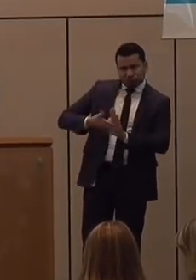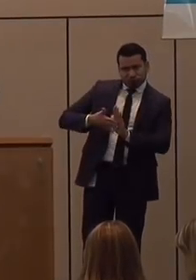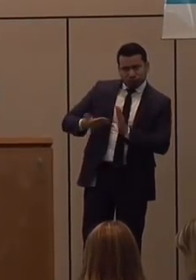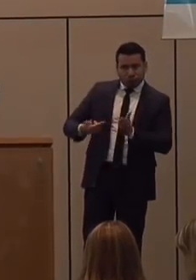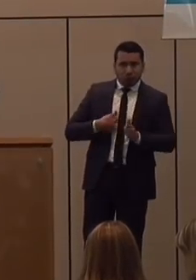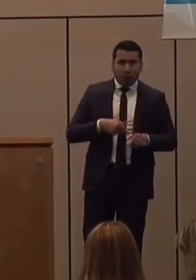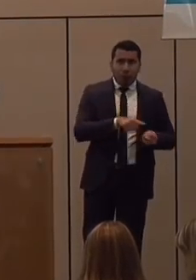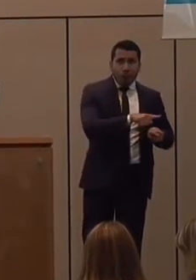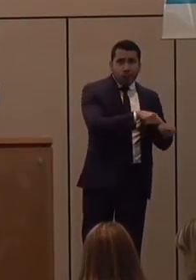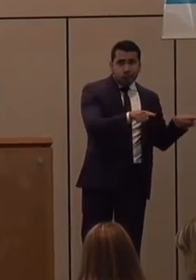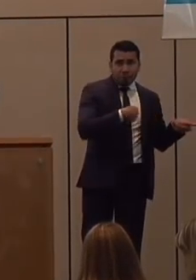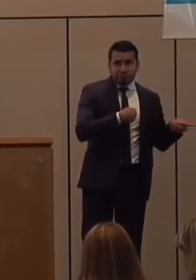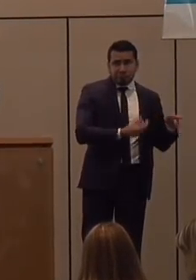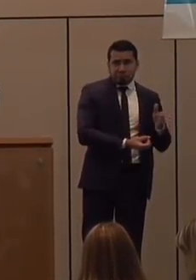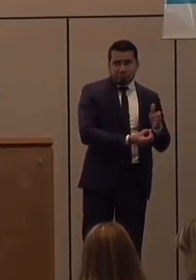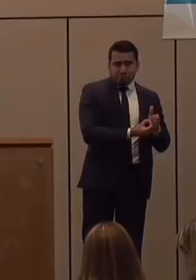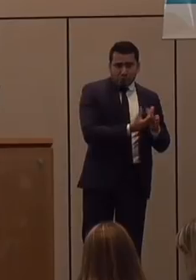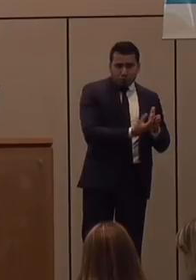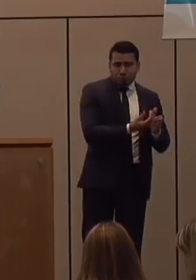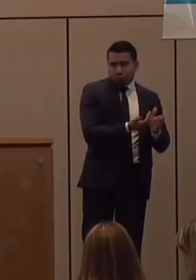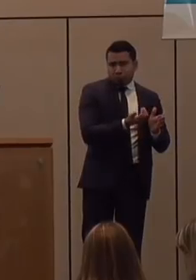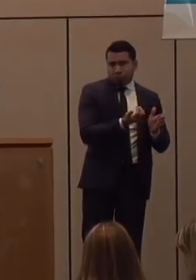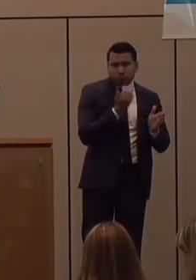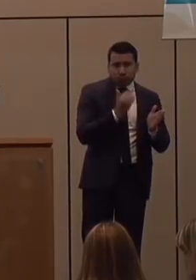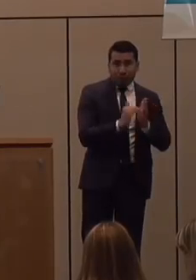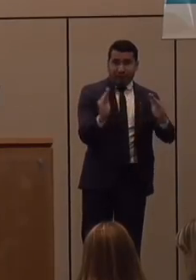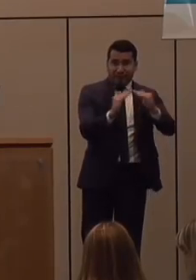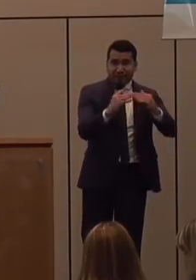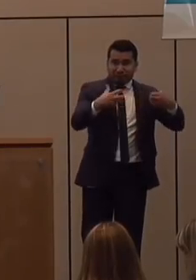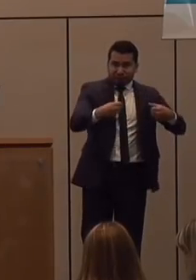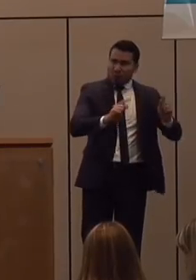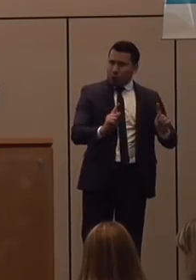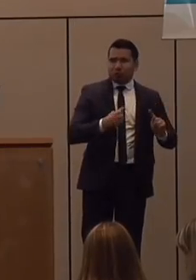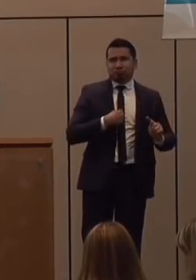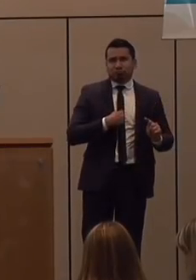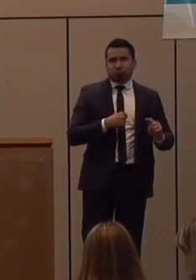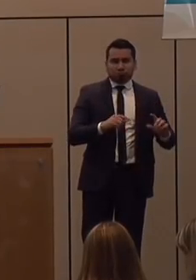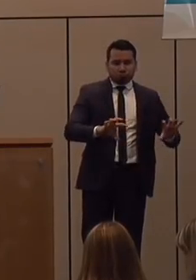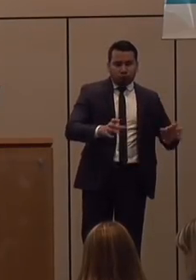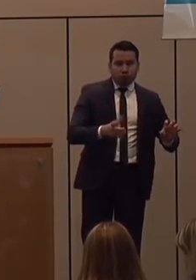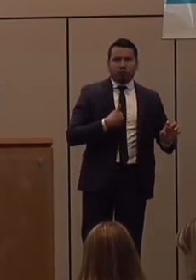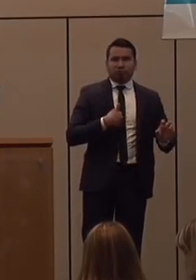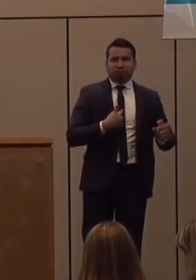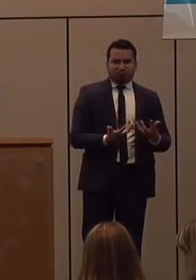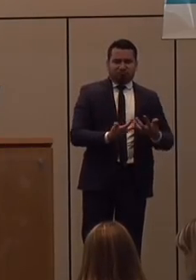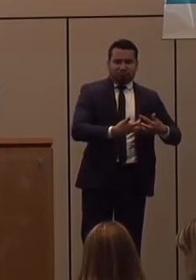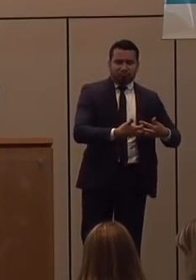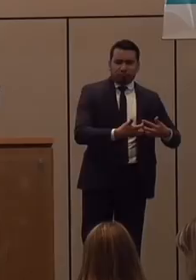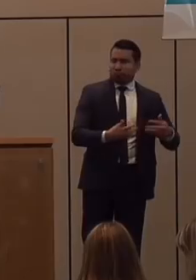algunos bienes que no sean inmuebles por ejemplo un horno una máquina un inventario puede a partir de